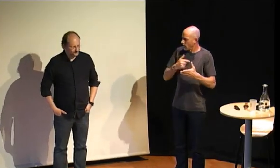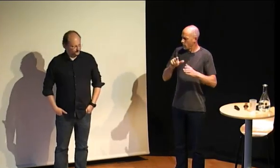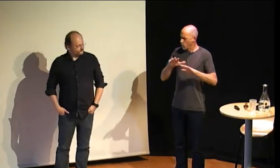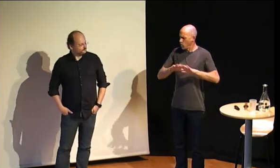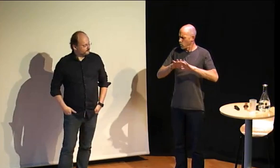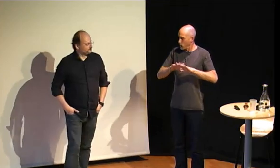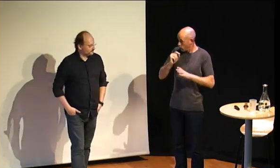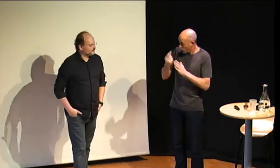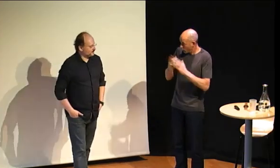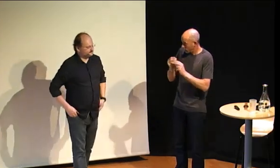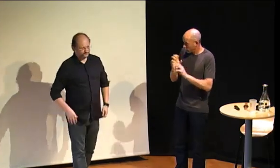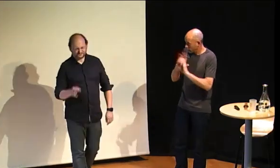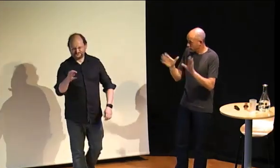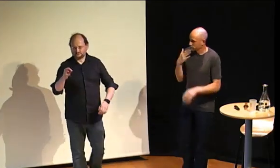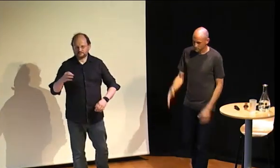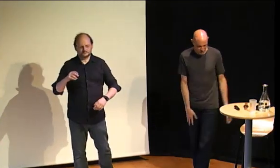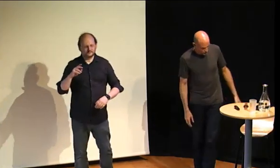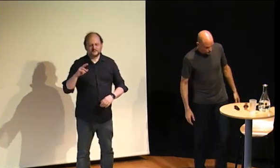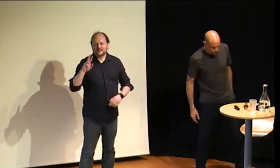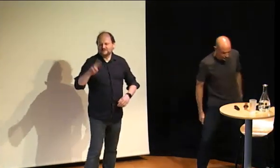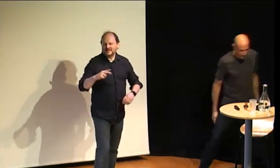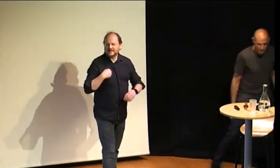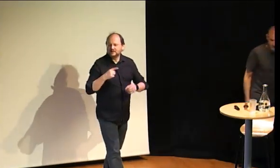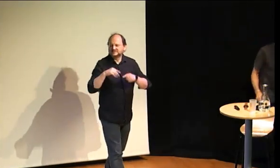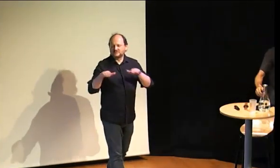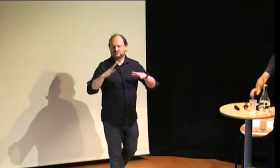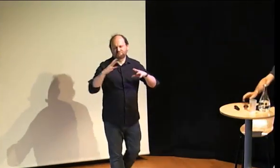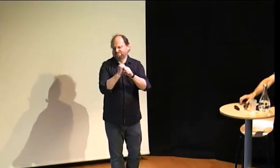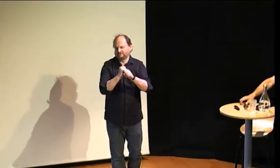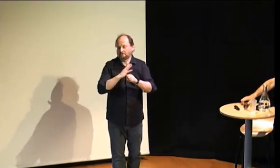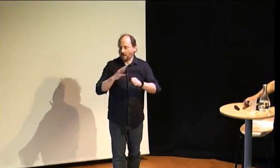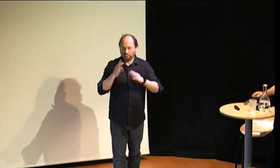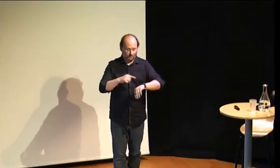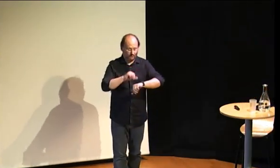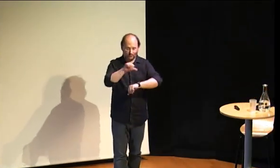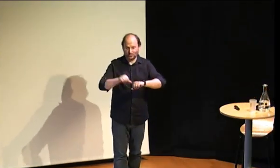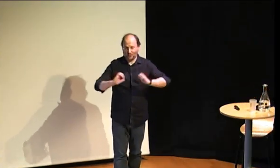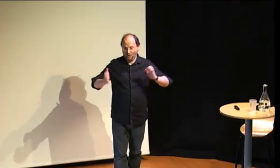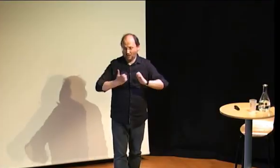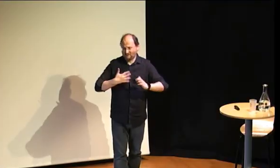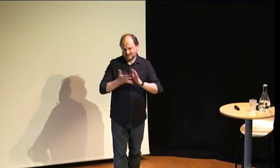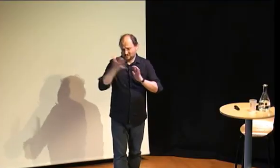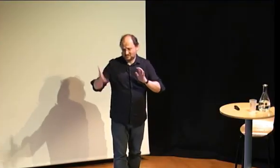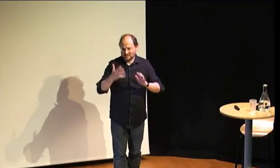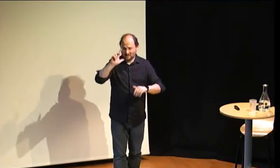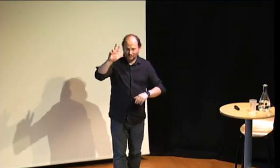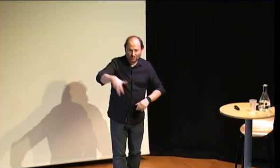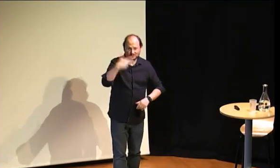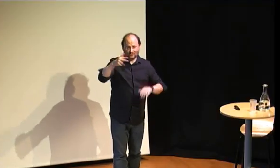Merci. Ok. Alors, j'ai été très bref dans signes méthodiques parce qu'effectivement, en 1 heure, c'est